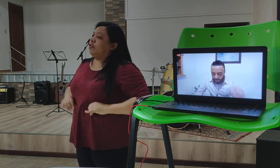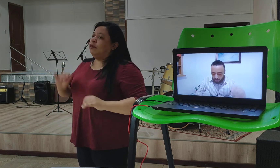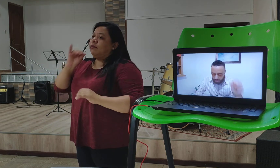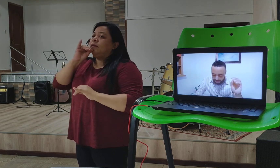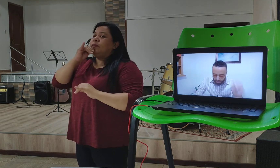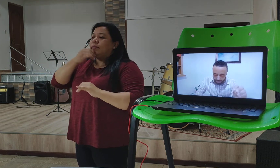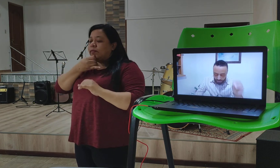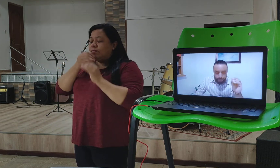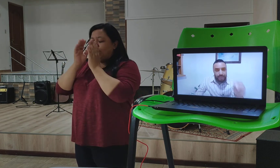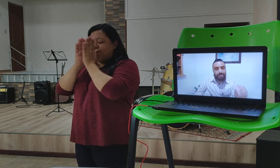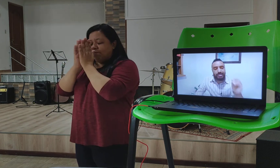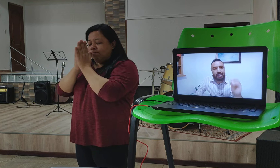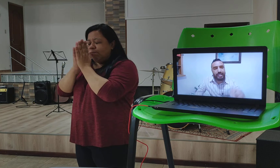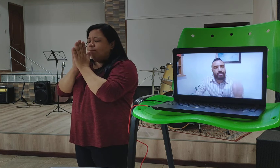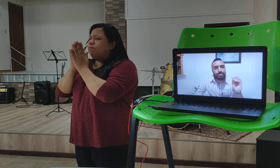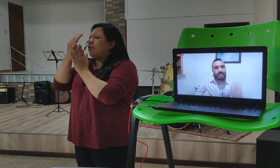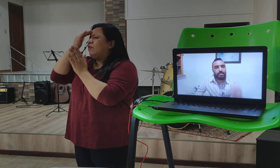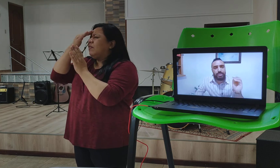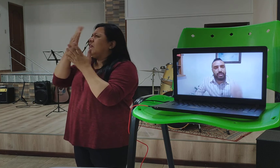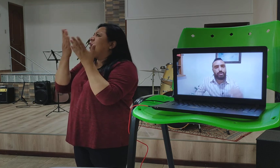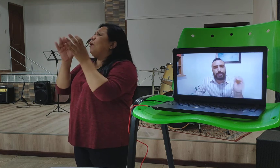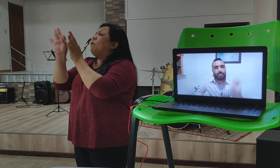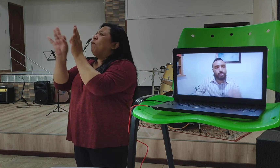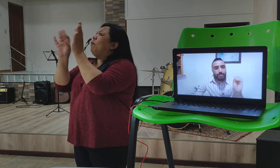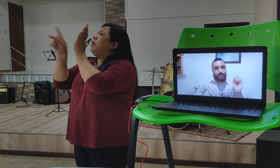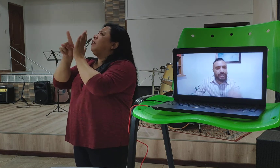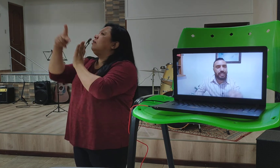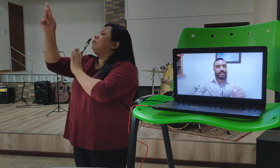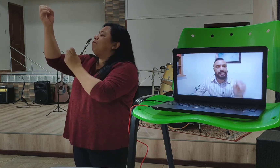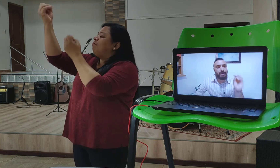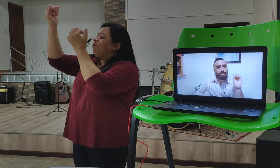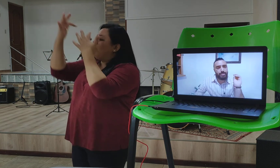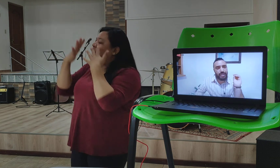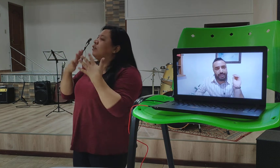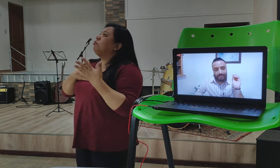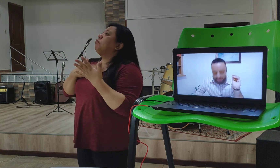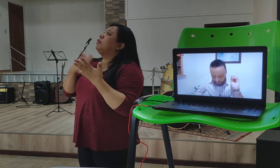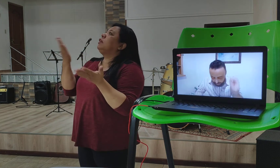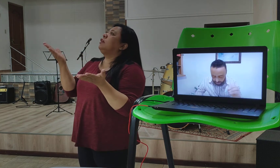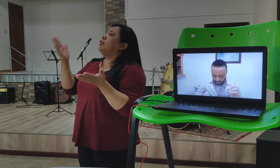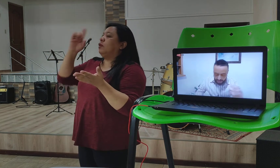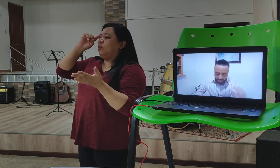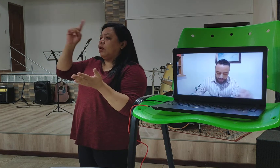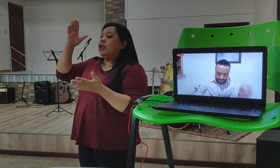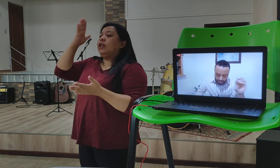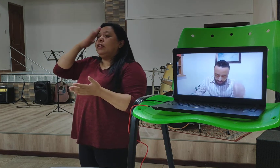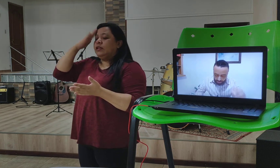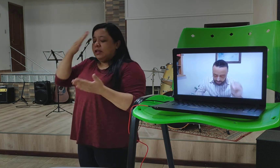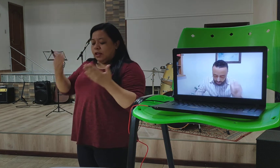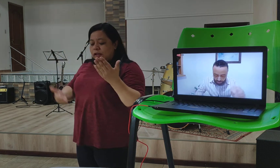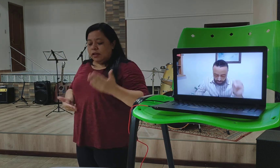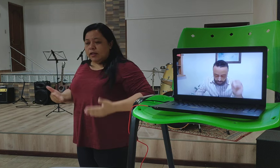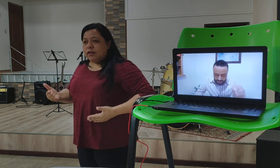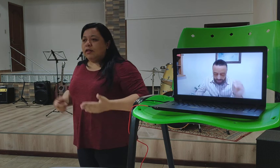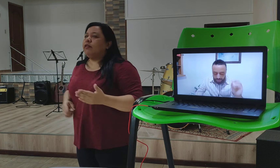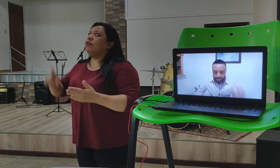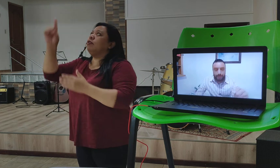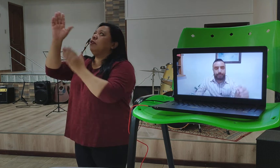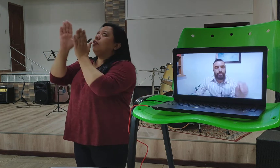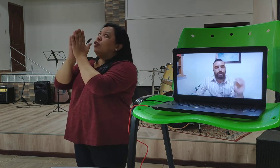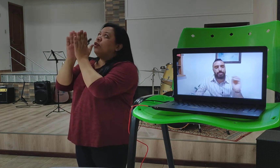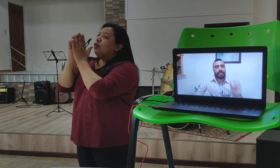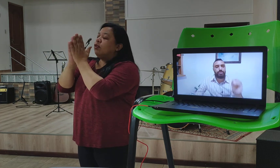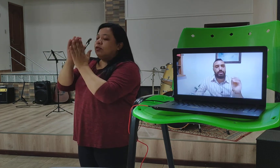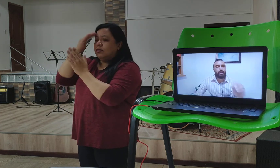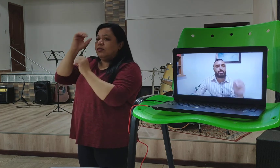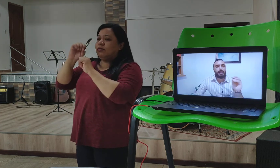ele ora ao Senhor procurando entender os planos de Deus para a sua vida. Ele sabe o Deus a quem ele está servindo, então ele ora ao Senhor procurando